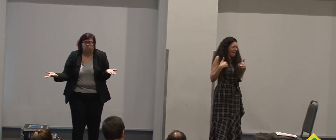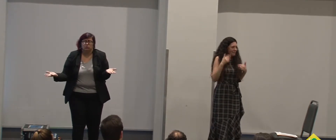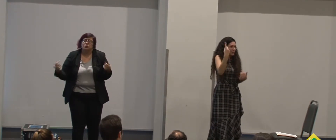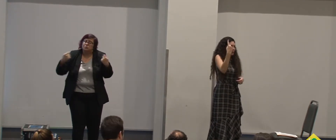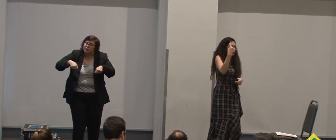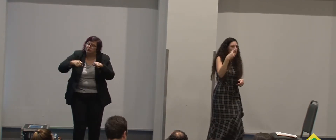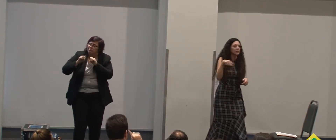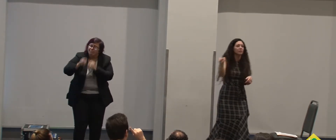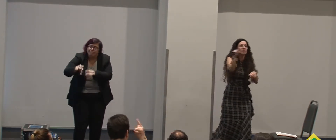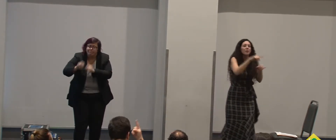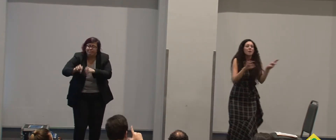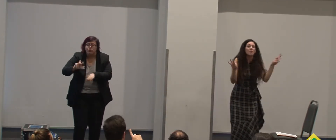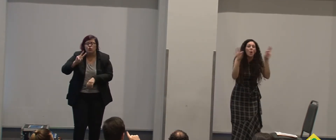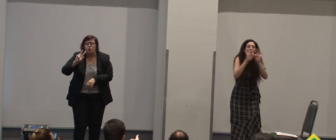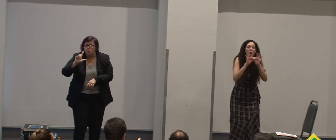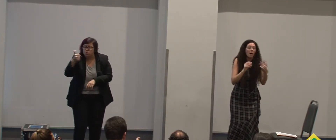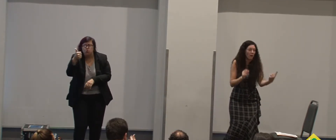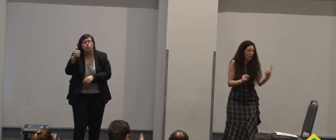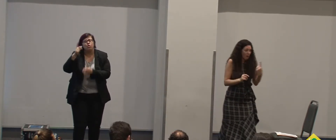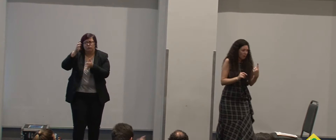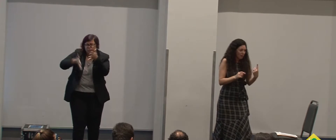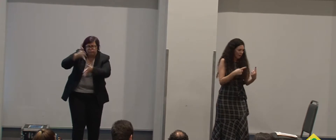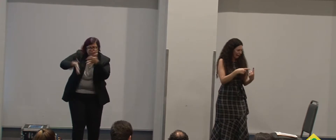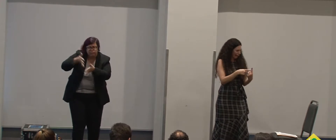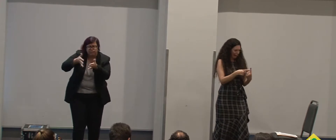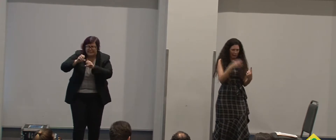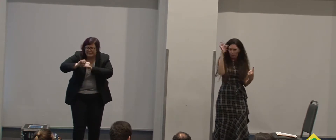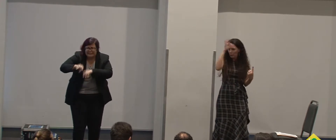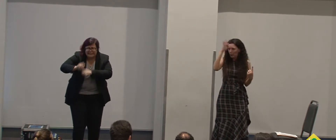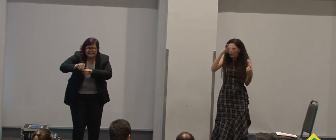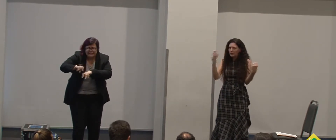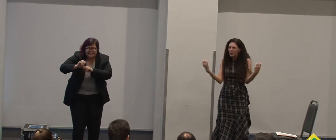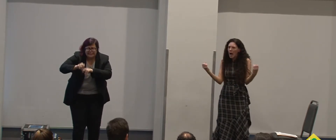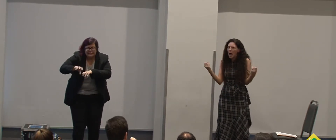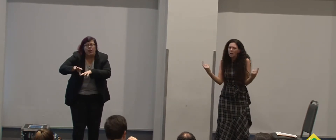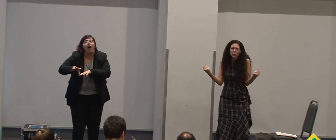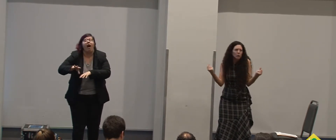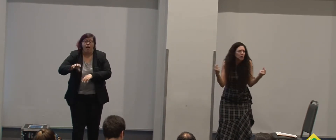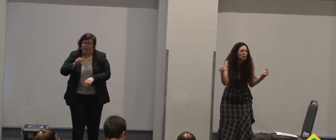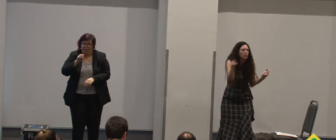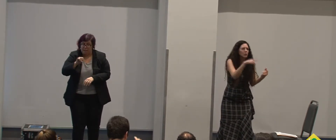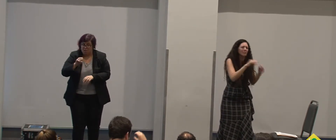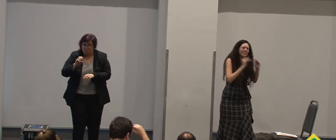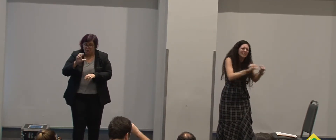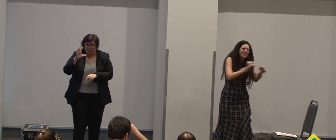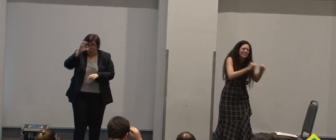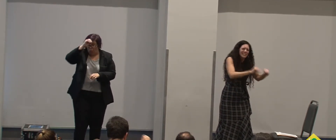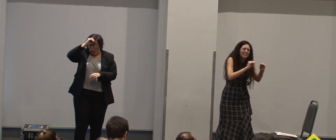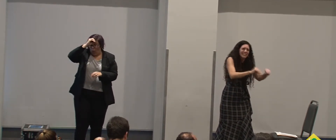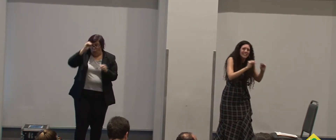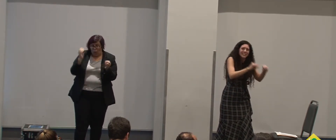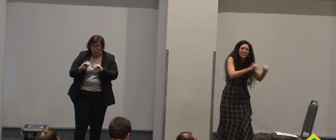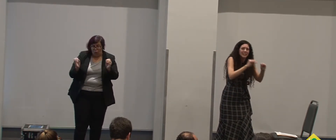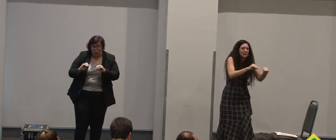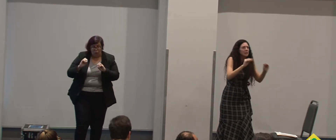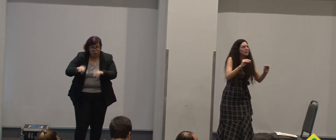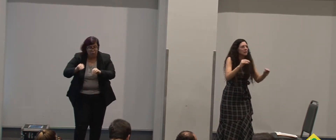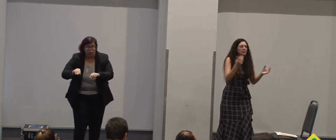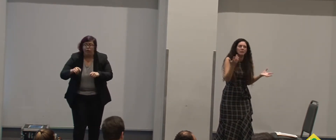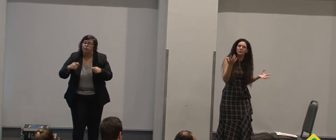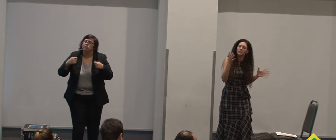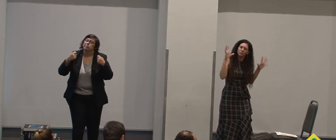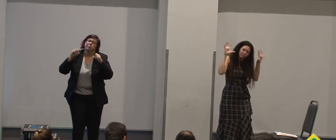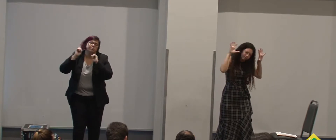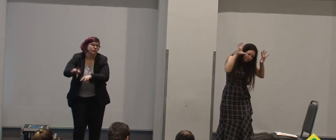uma segunda língua se ela não tem a língua, a L1? A L1 dela é a língua de sinais, para depois ela aprender a